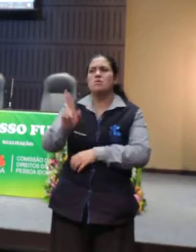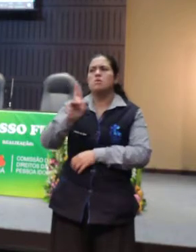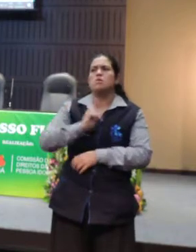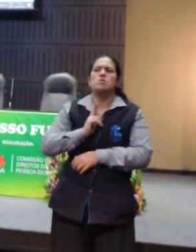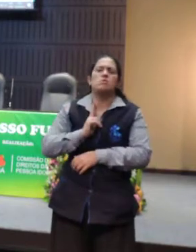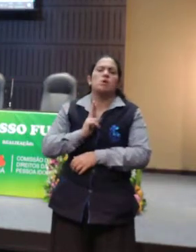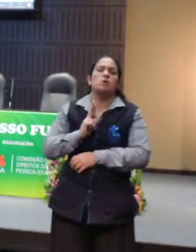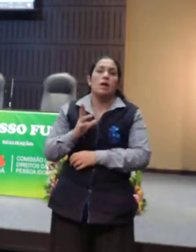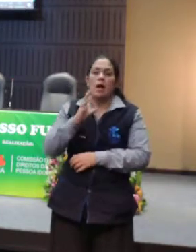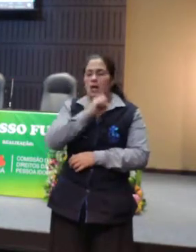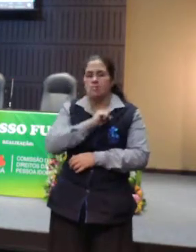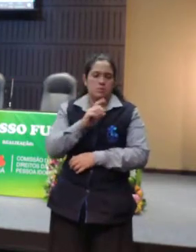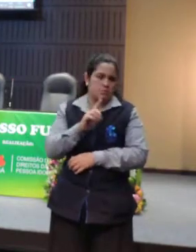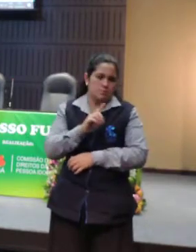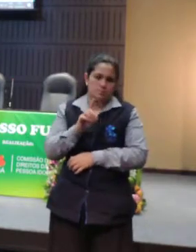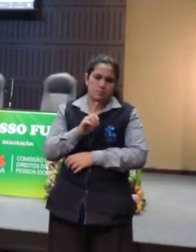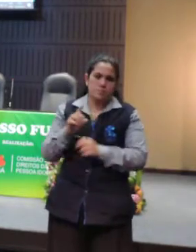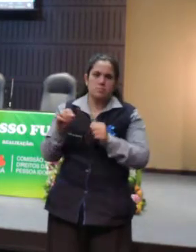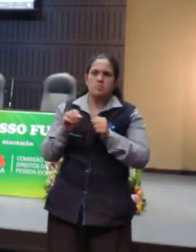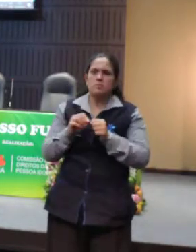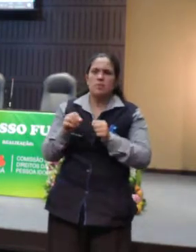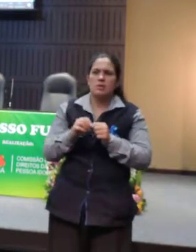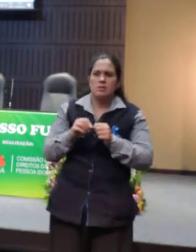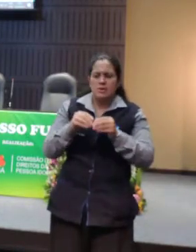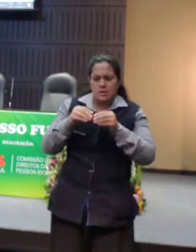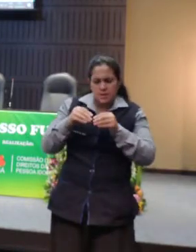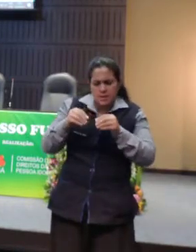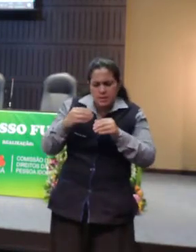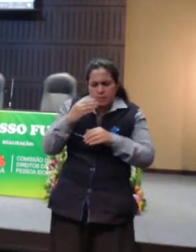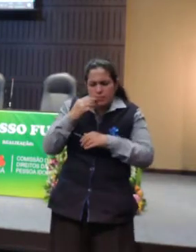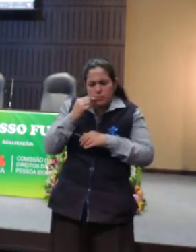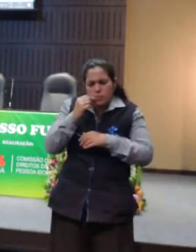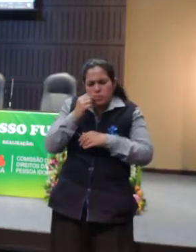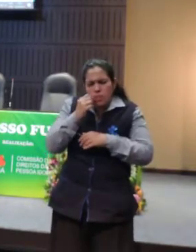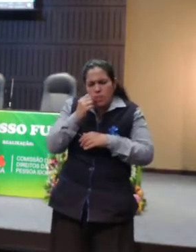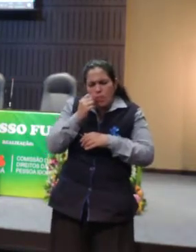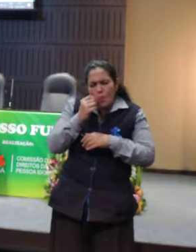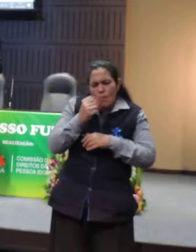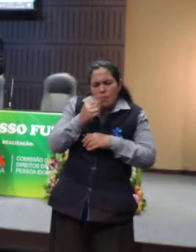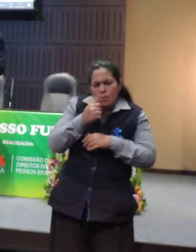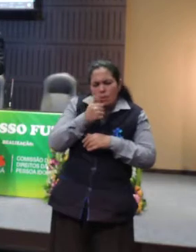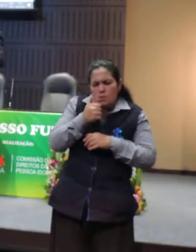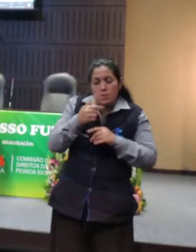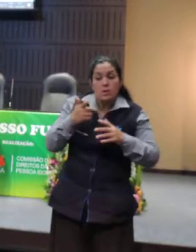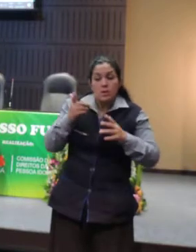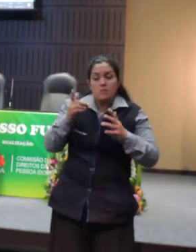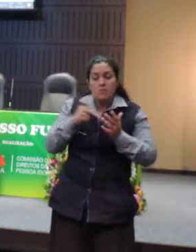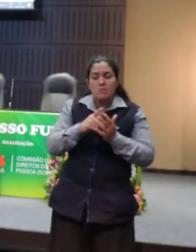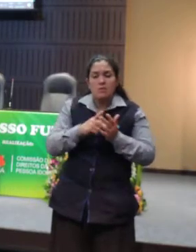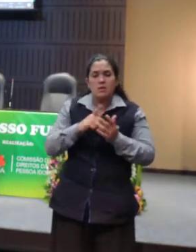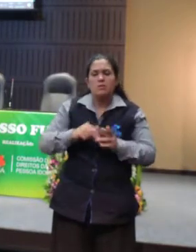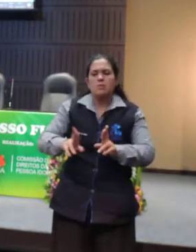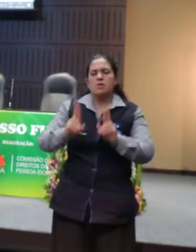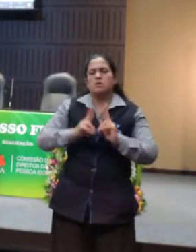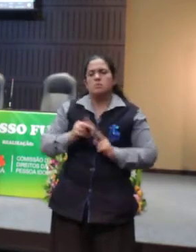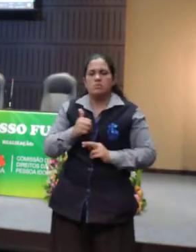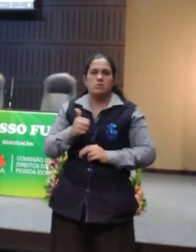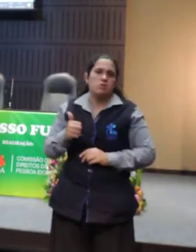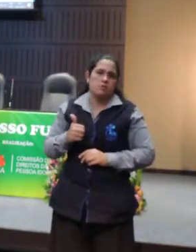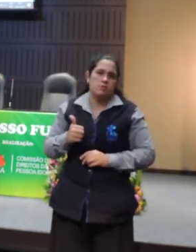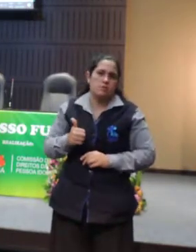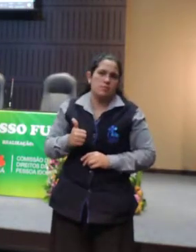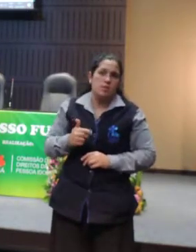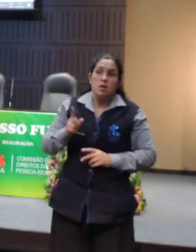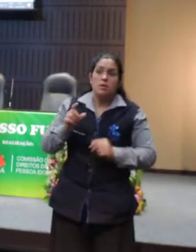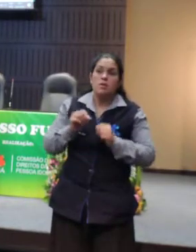retorno daquilo. Coloca um tempero para que as coisas tenham retorno de qualquer jeito. Não admita você